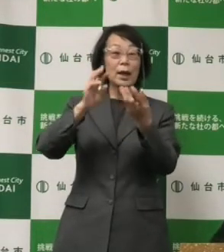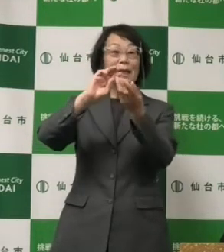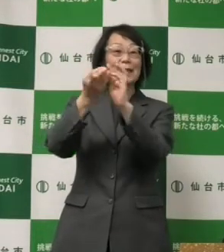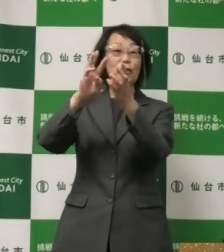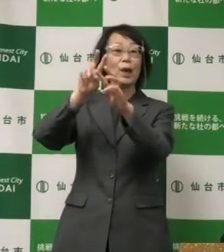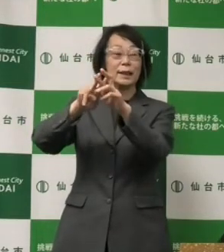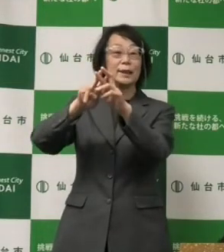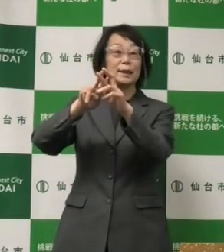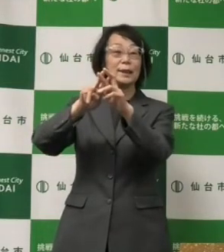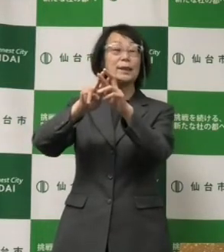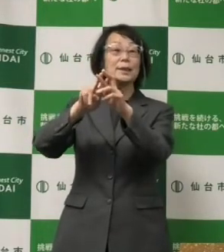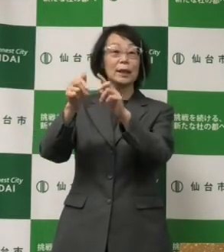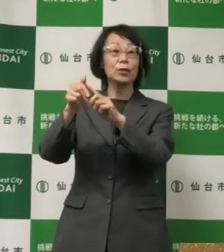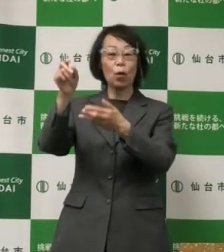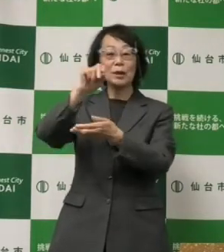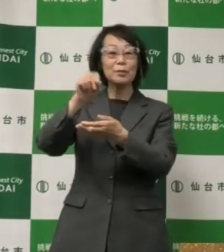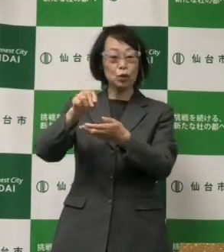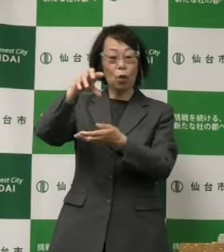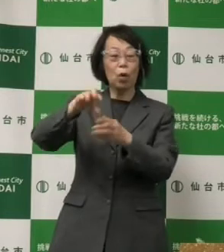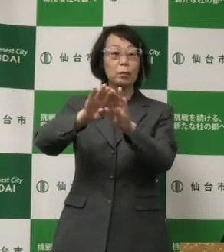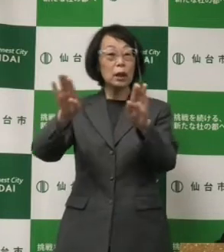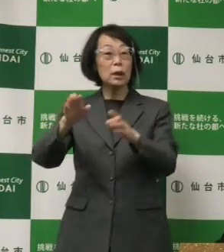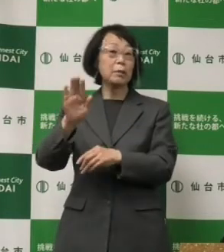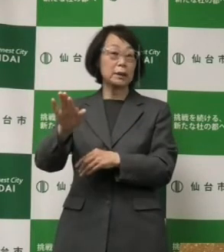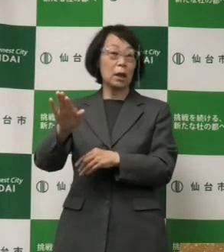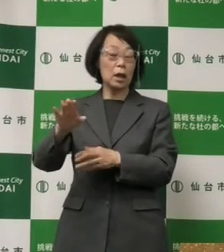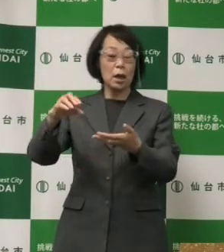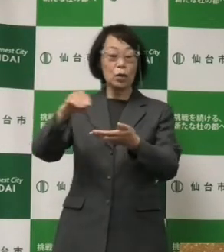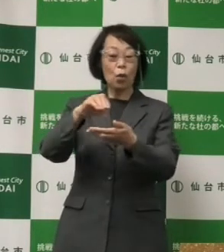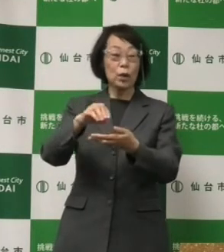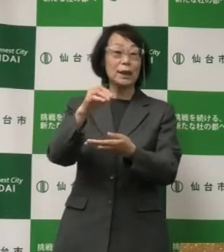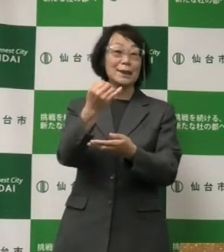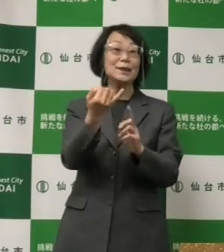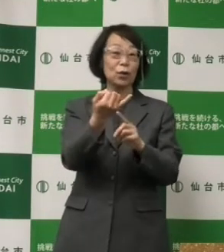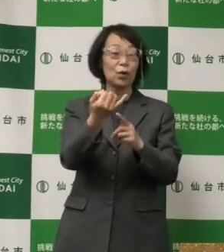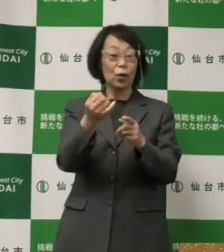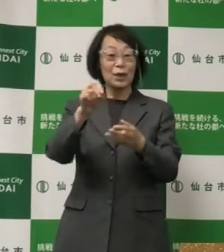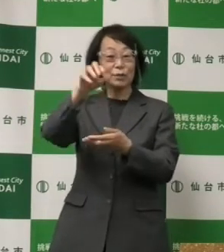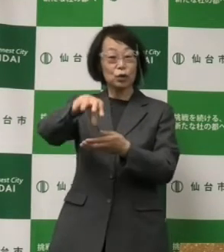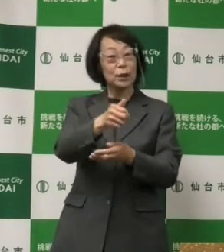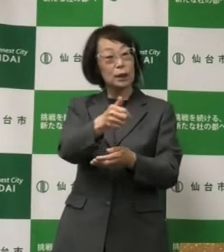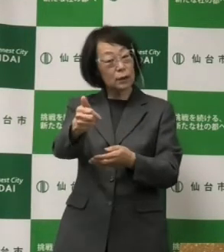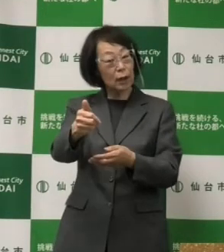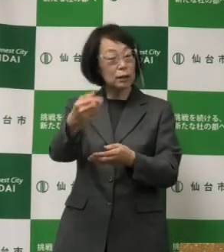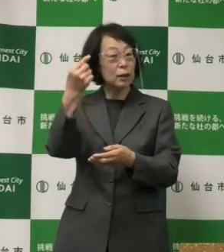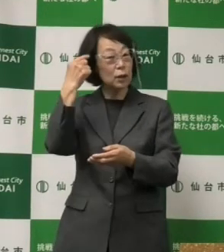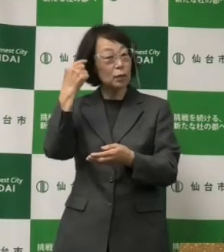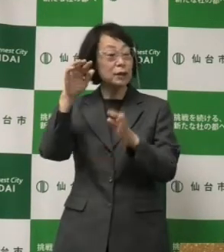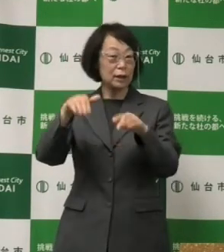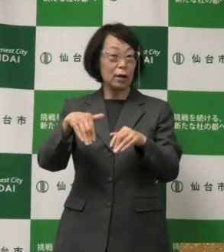んの事務所開きがありまして、小里市長もそちらに伺ったとお伺いしたんですけれ